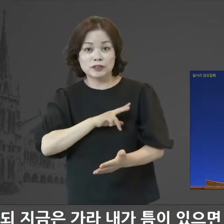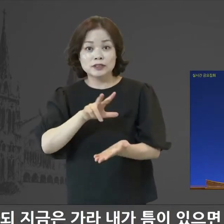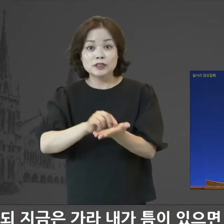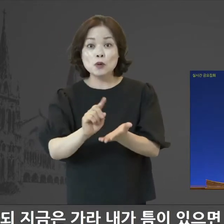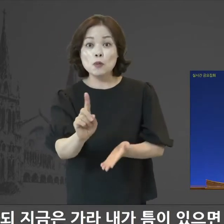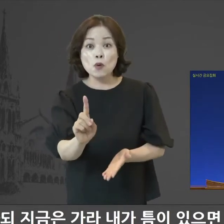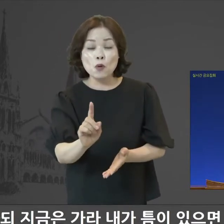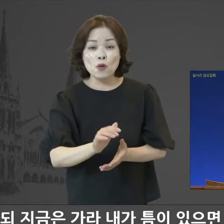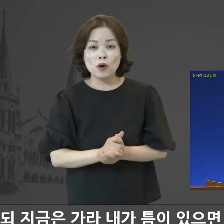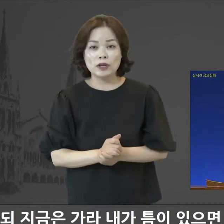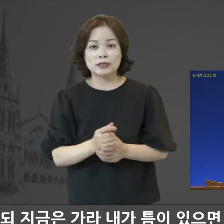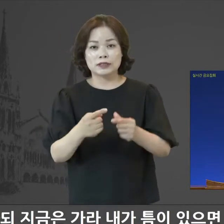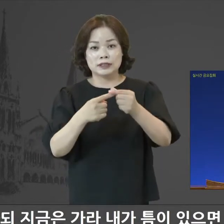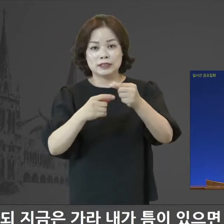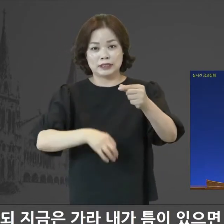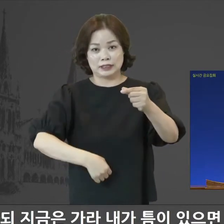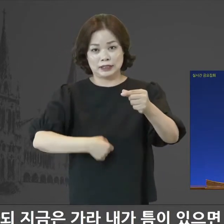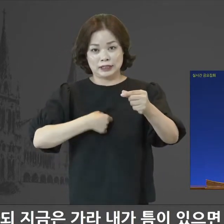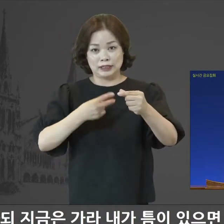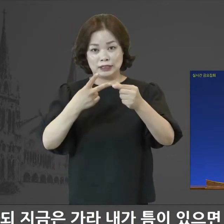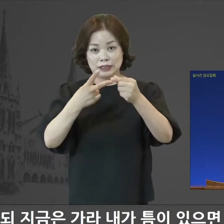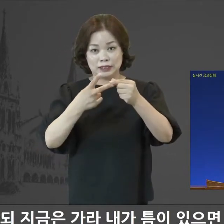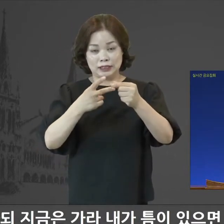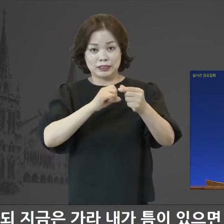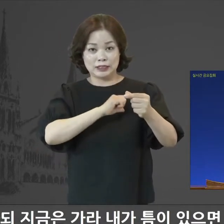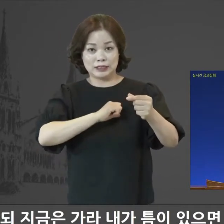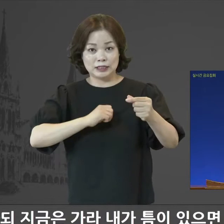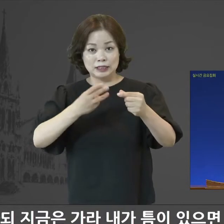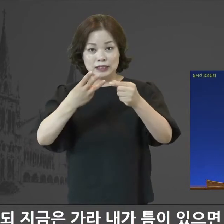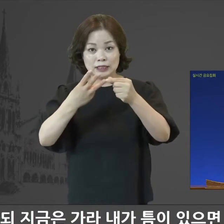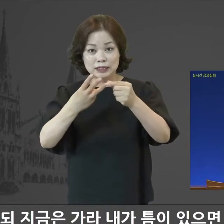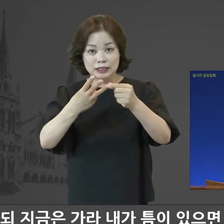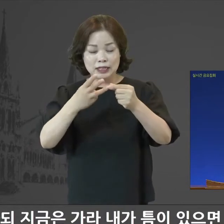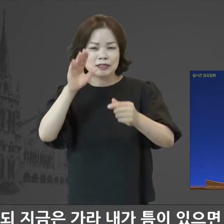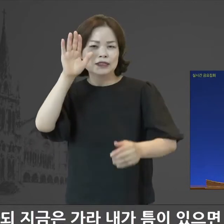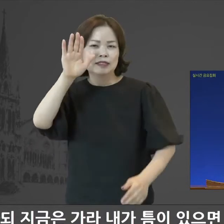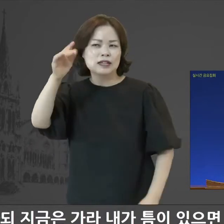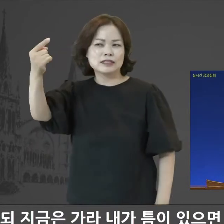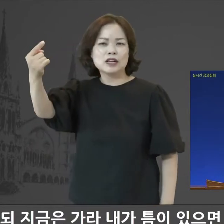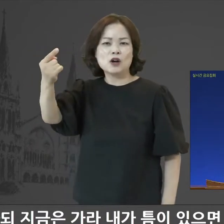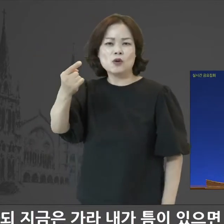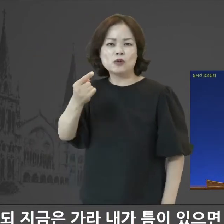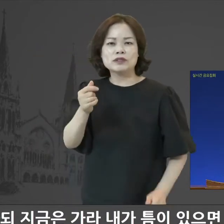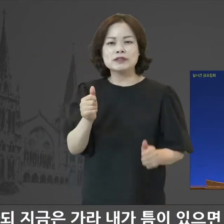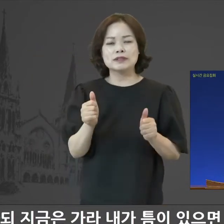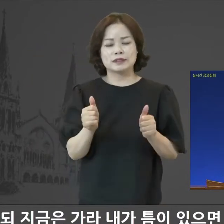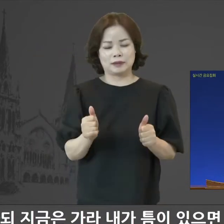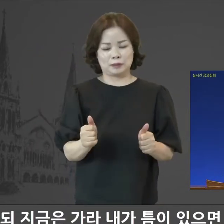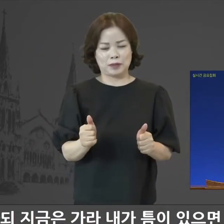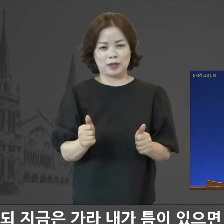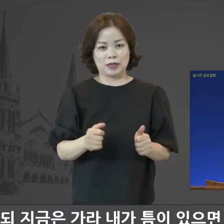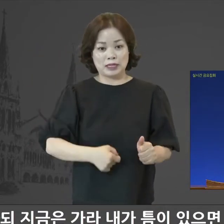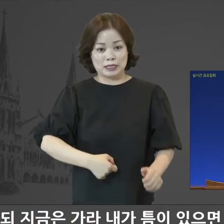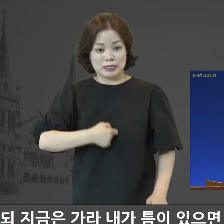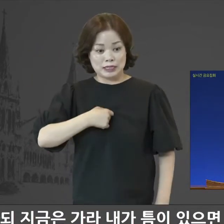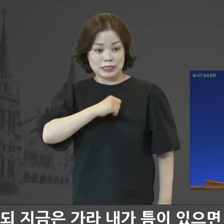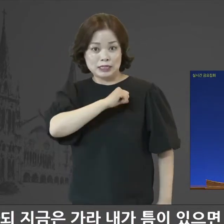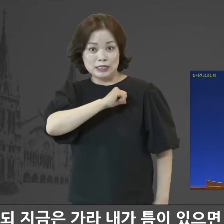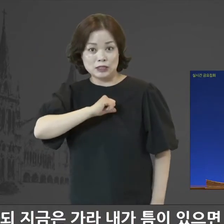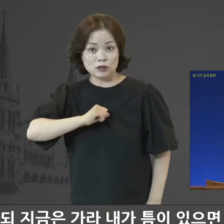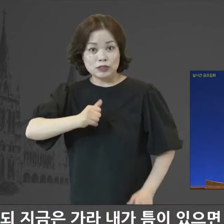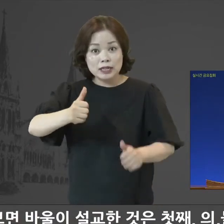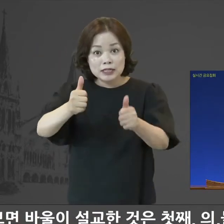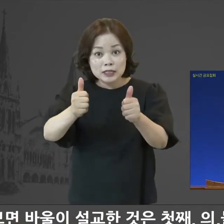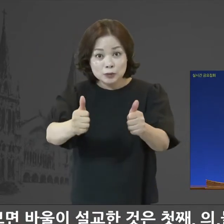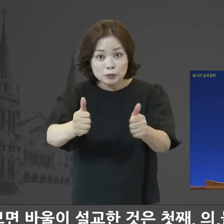번째 뭡니까? 의, 두 번째 절제, 세 번째 장차 올 심판. 의, 절제, 심판